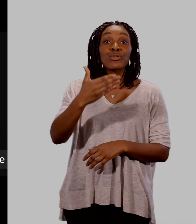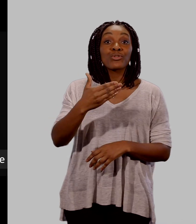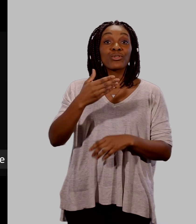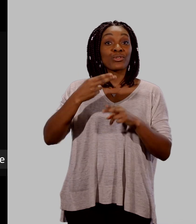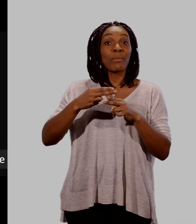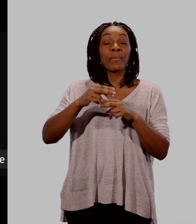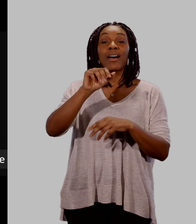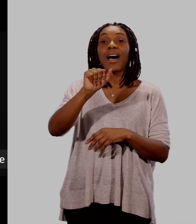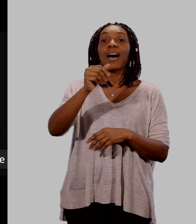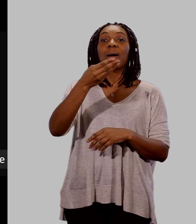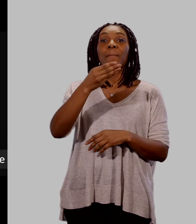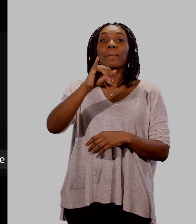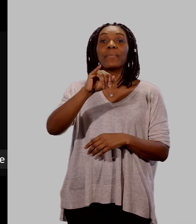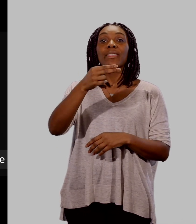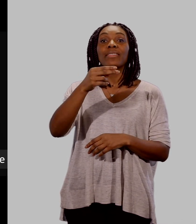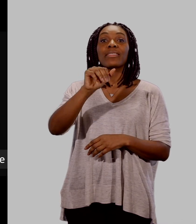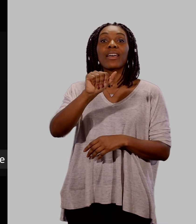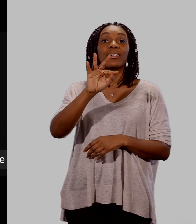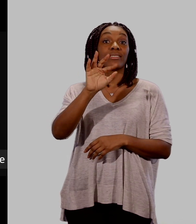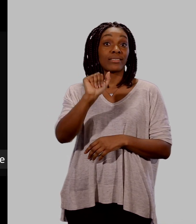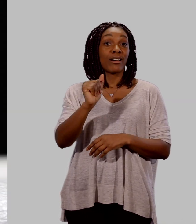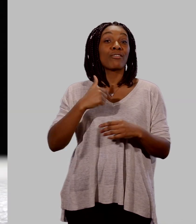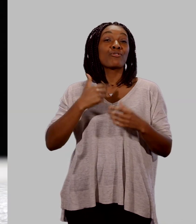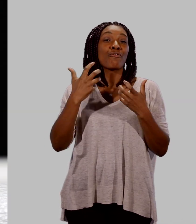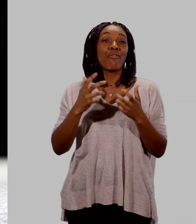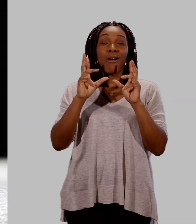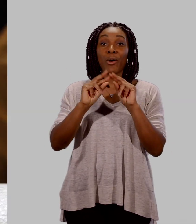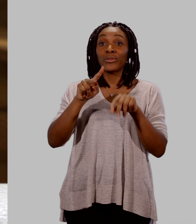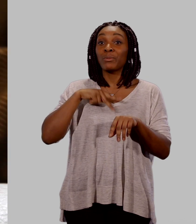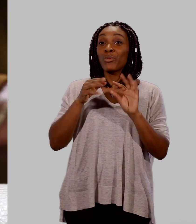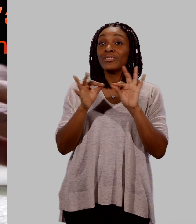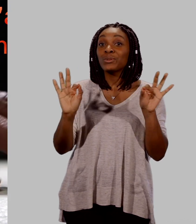Bonjour, je m'appelle Aminata et j'aimerais te raconter mon histoire.